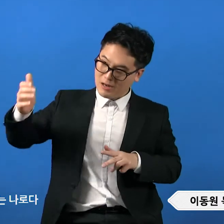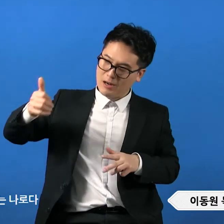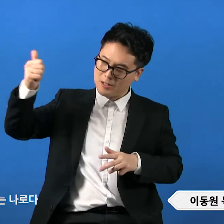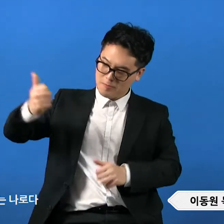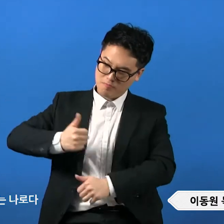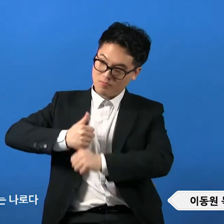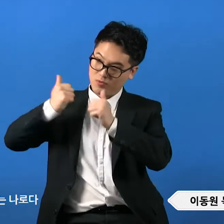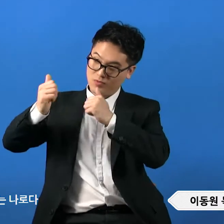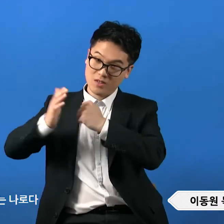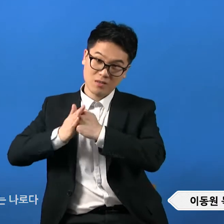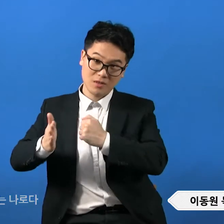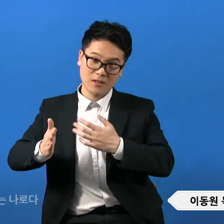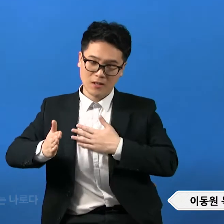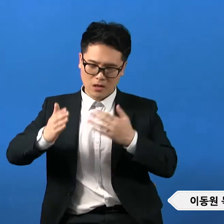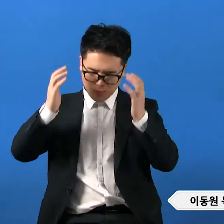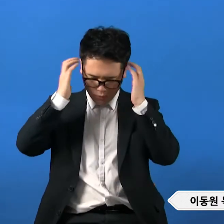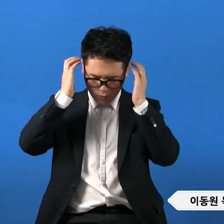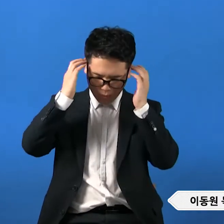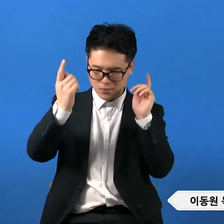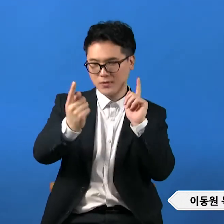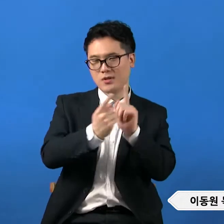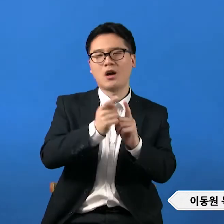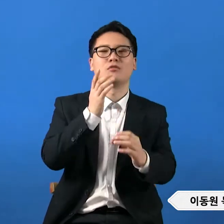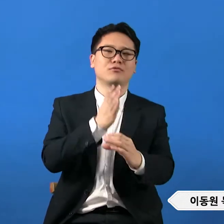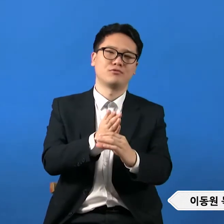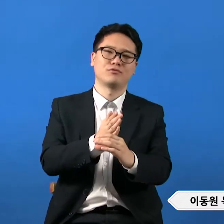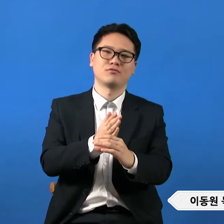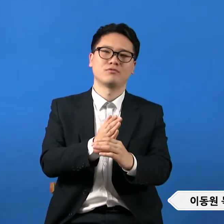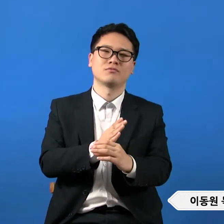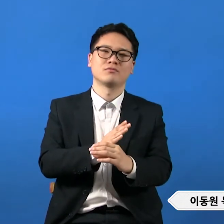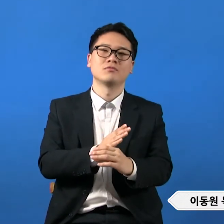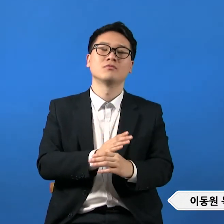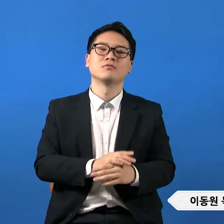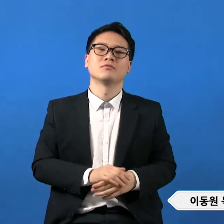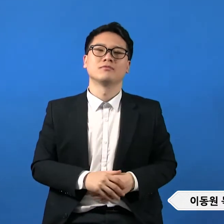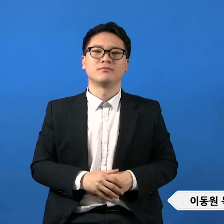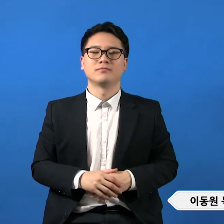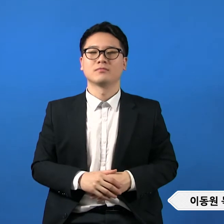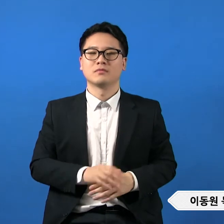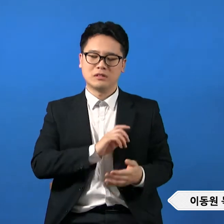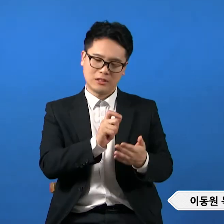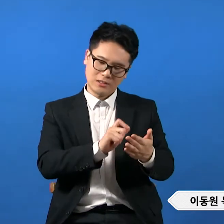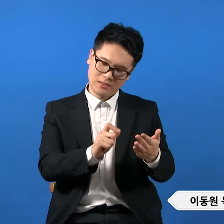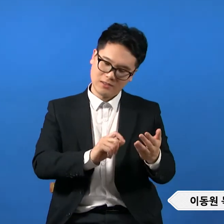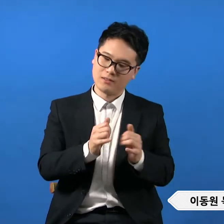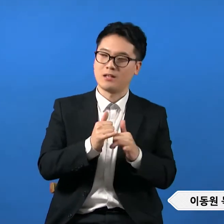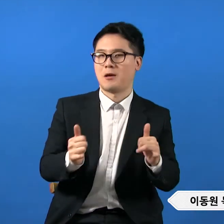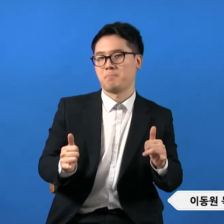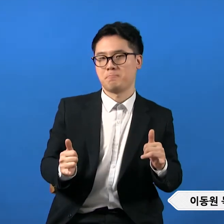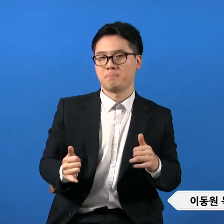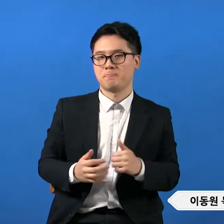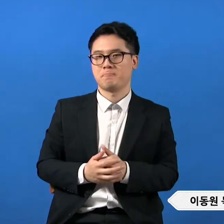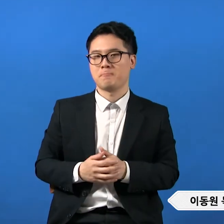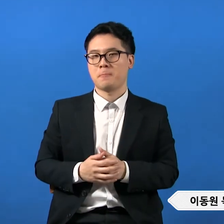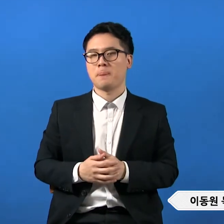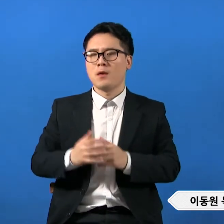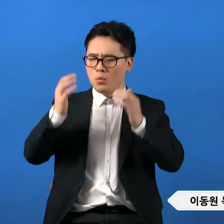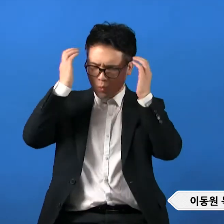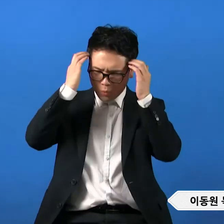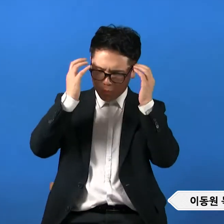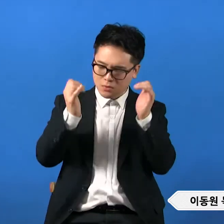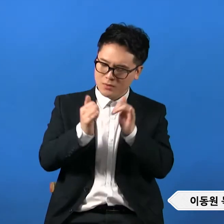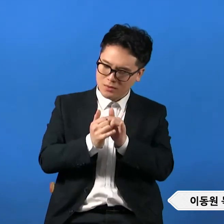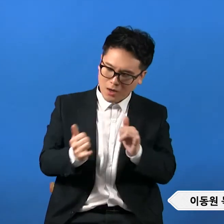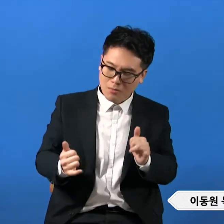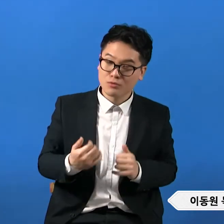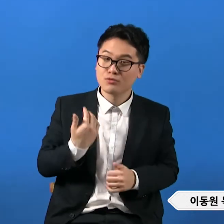분노로 고난을 당하고 있다는 것을 이 기자가 인지하고 있는 것이에요. 자, 고난당하는 자는 나로다 그랬어요.